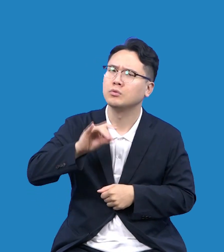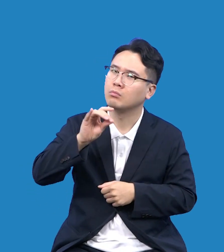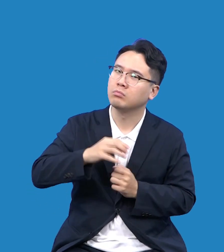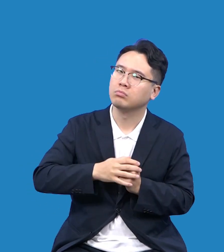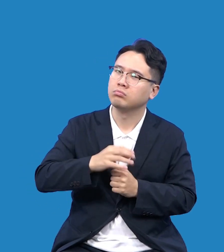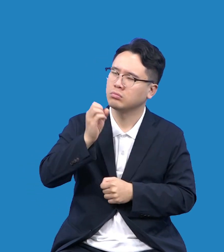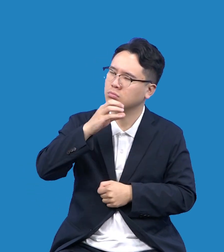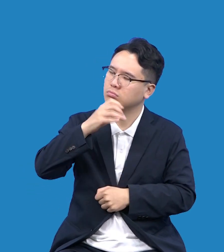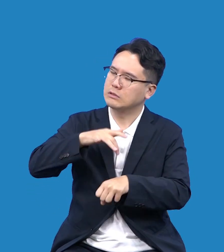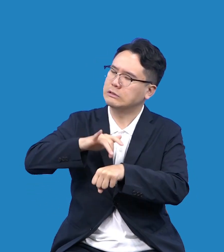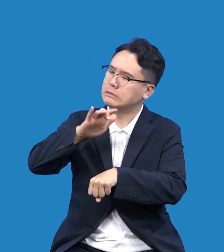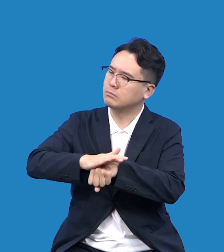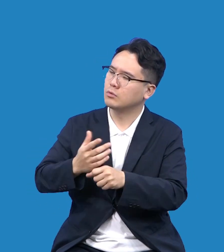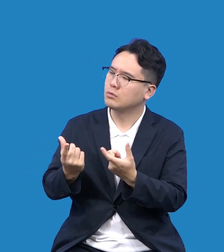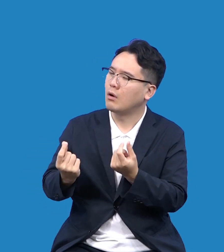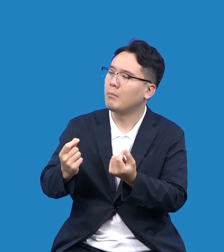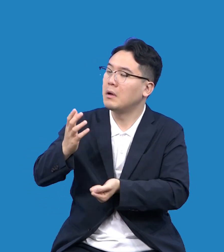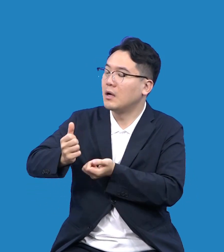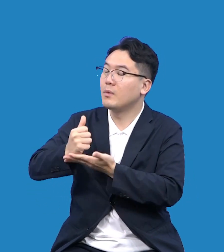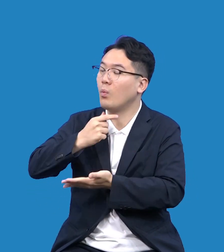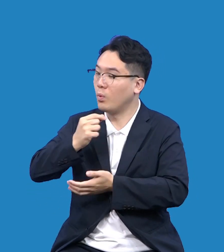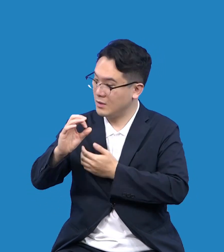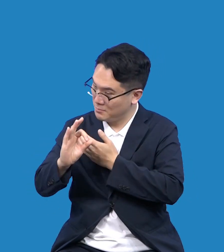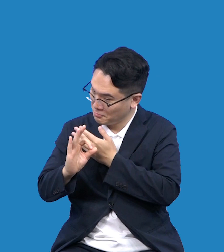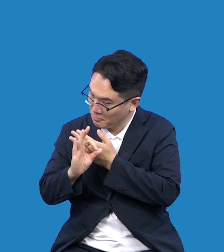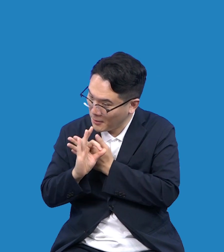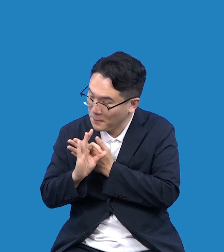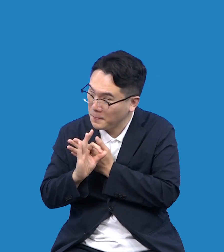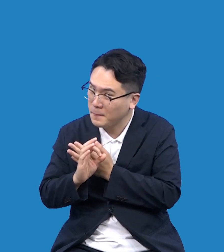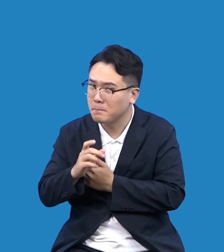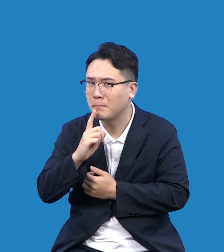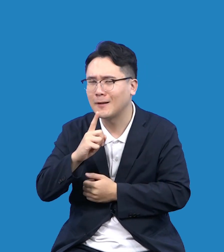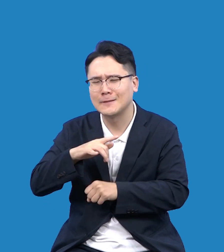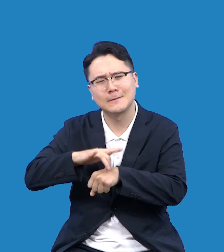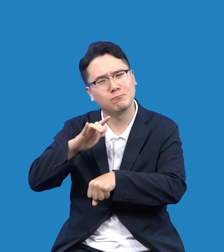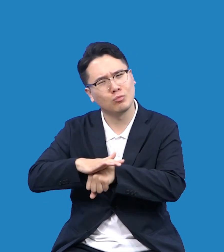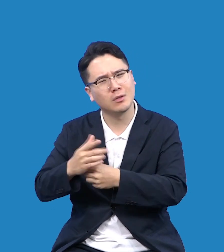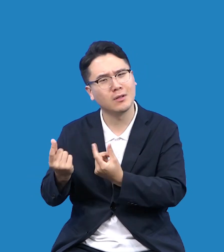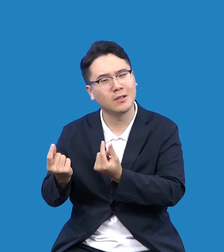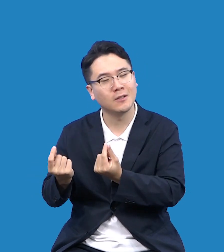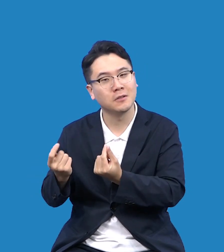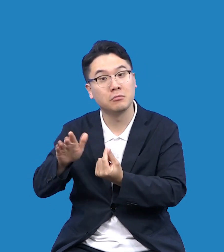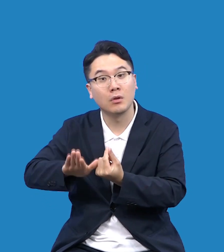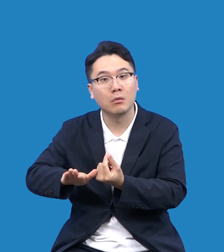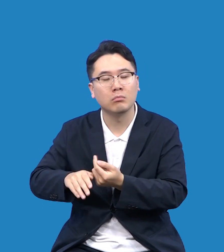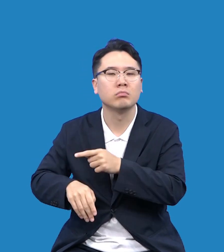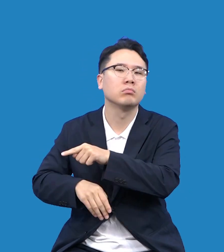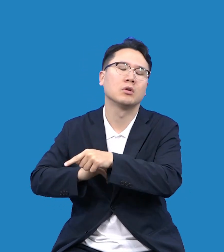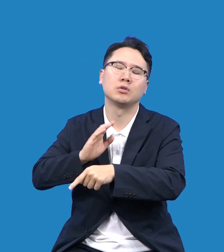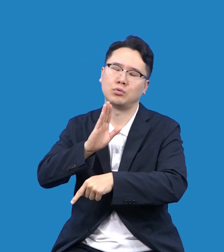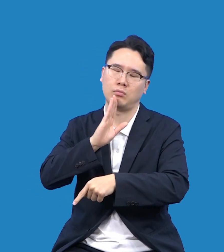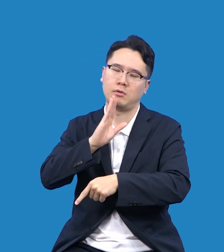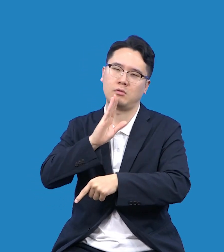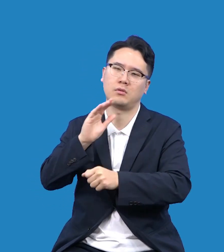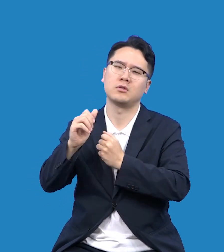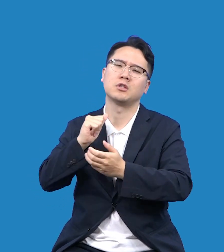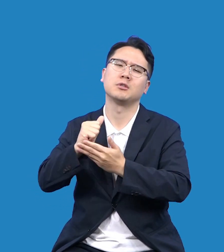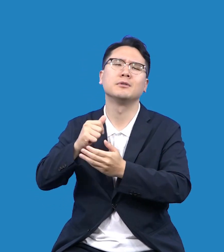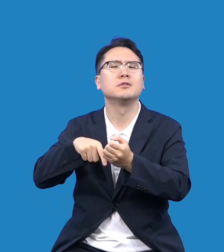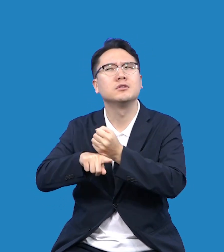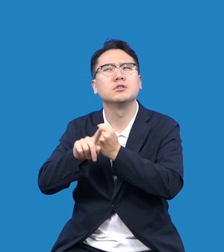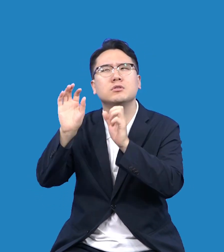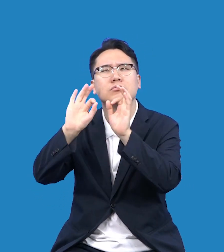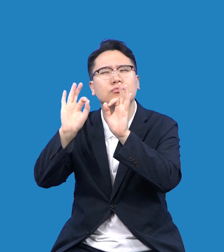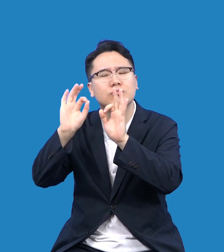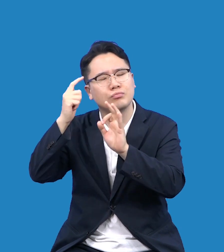아닌가 생각했어요. 근데 그게 아니라 정말 그분이 기도했던 것 같아요. 기도하고 다시 전화를 주어서 내가